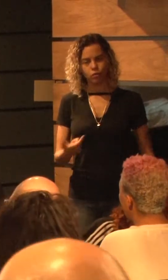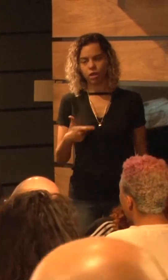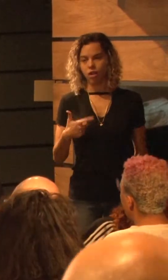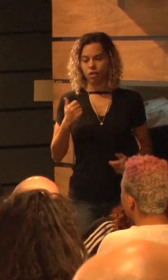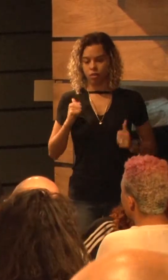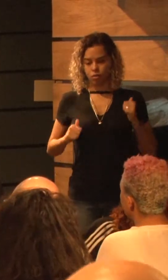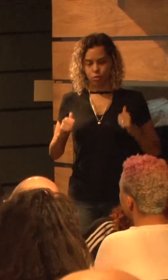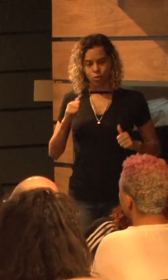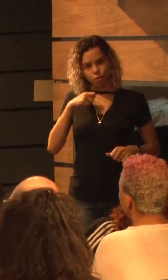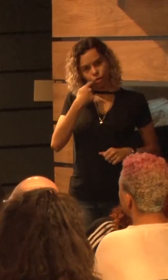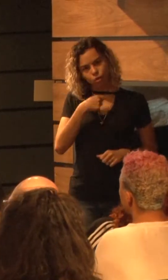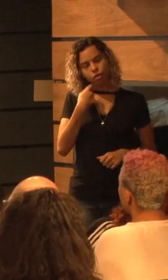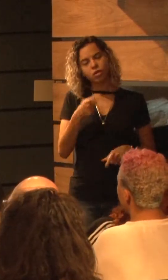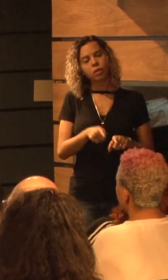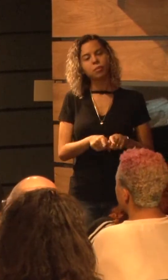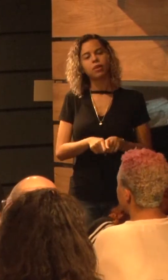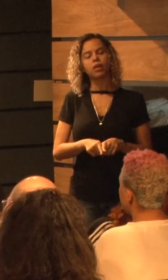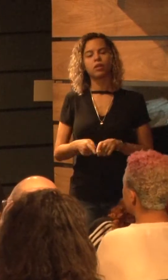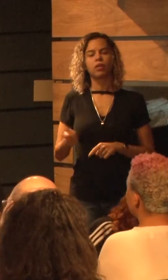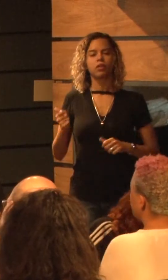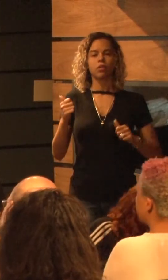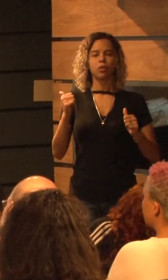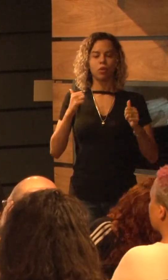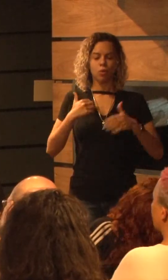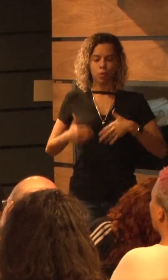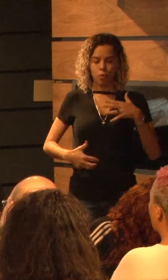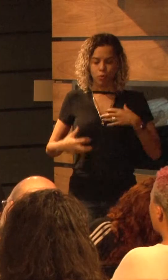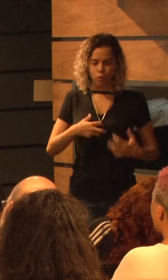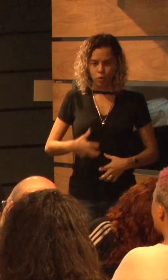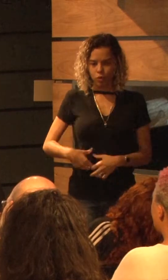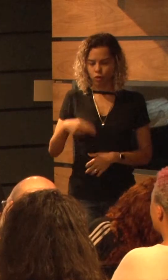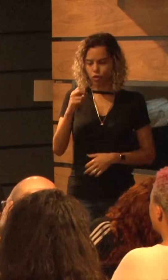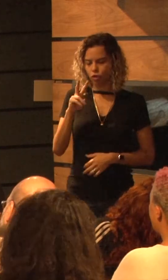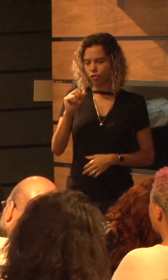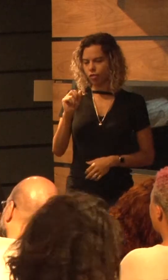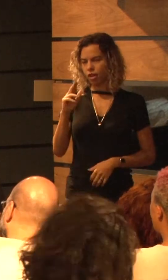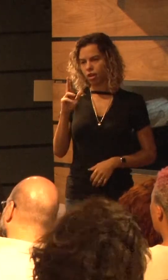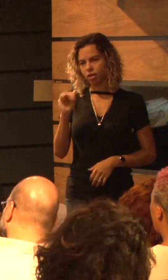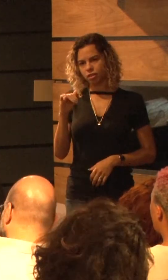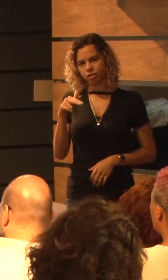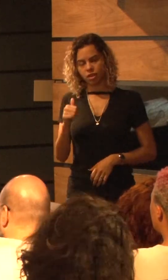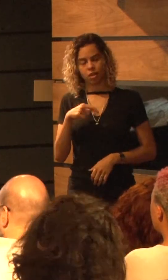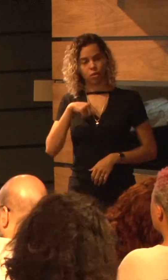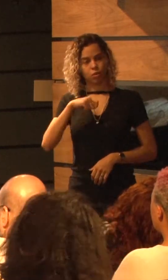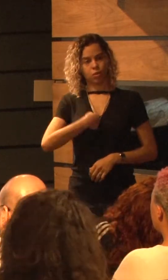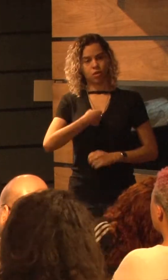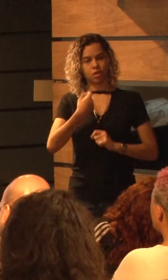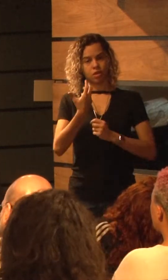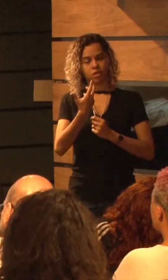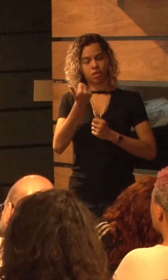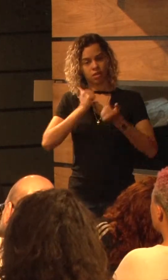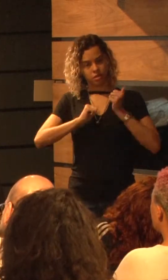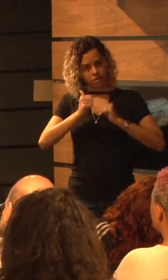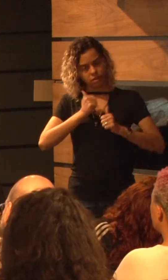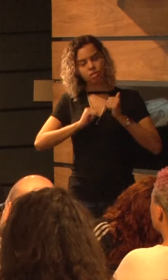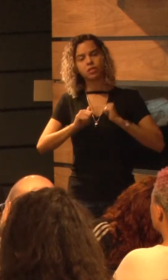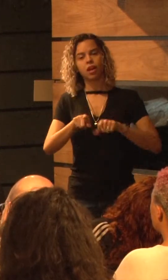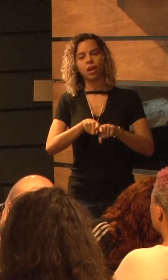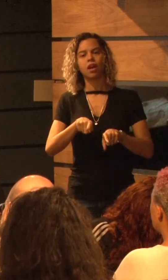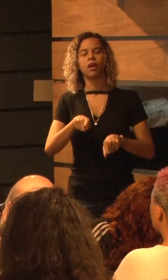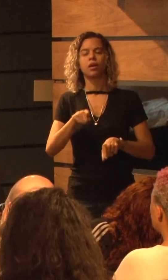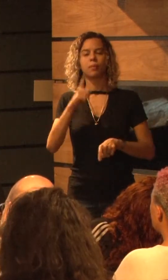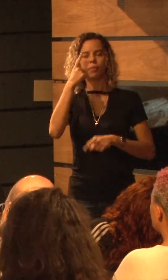corpo com órgãos do Novarinat, vou, como atriz, desenvolver todo um pensamento